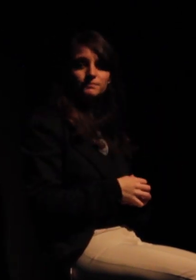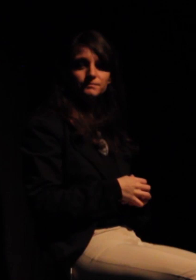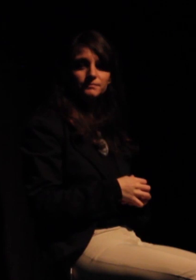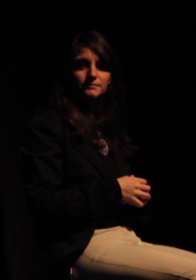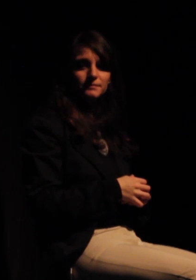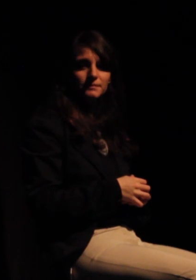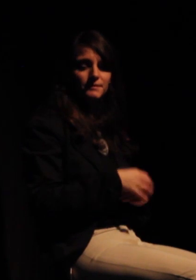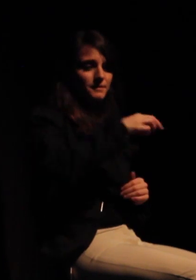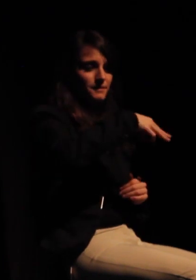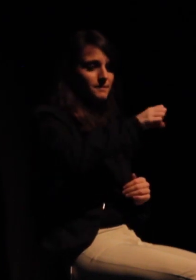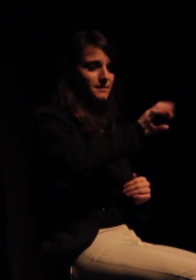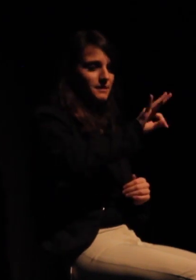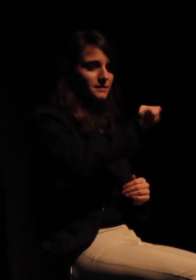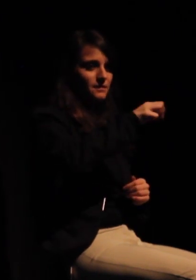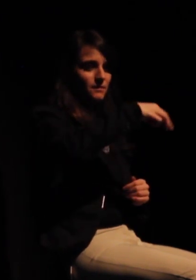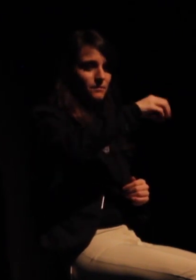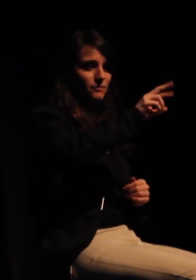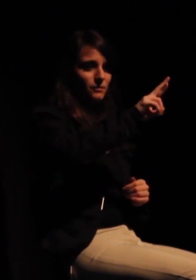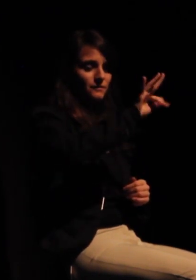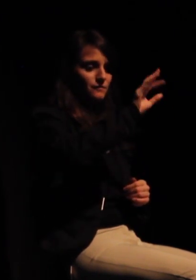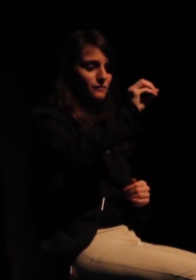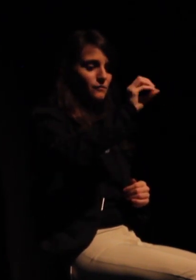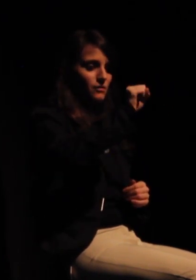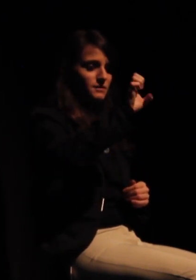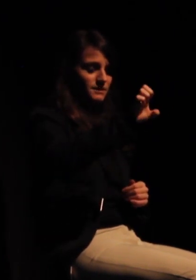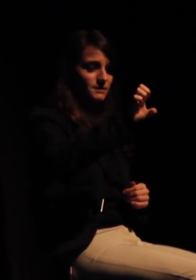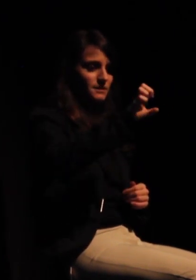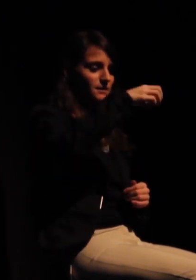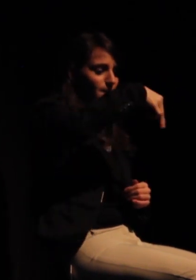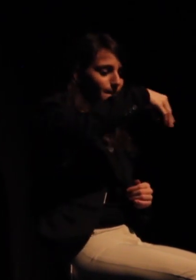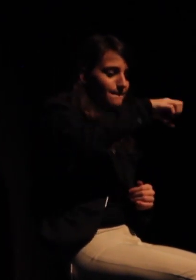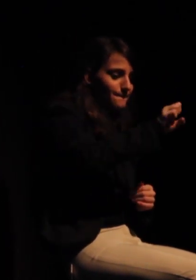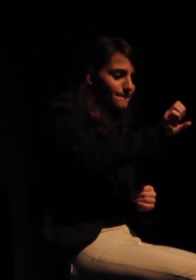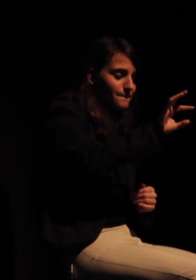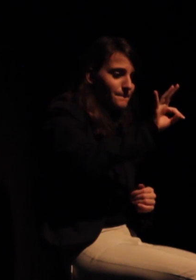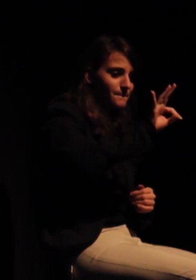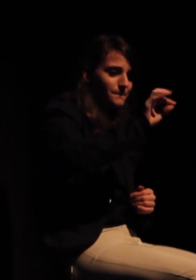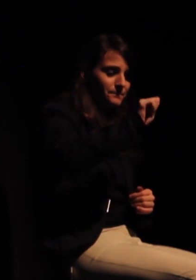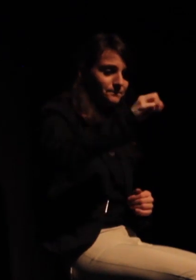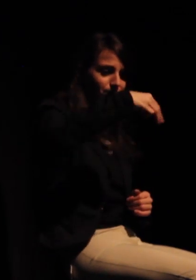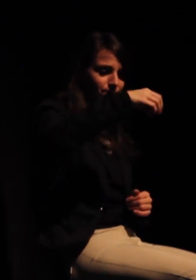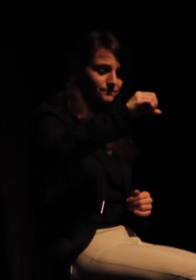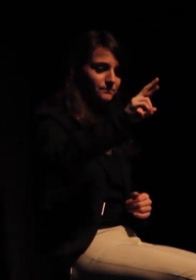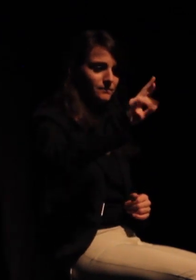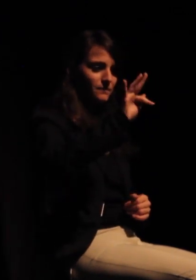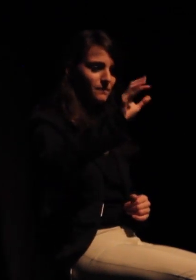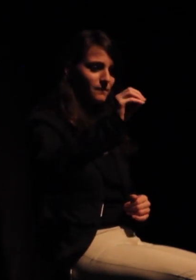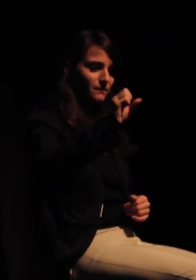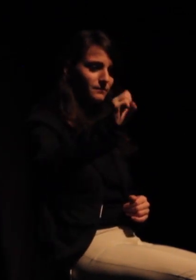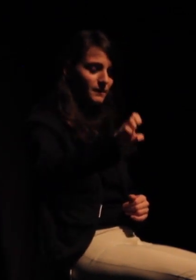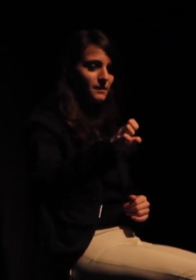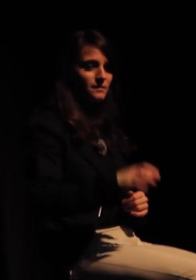A Metamorfose começa exatamente com essas palavras. Naquela manhã, Gregório Samsa